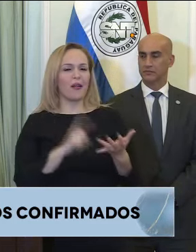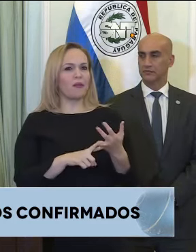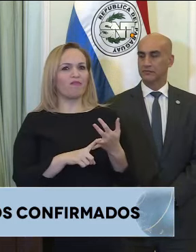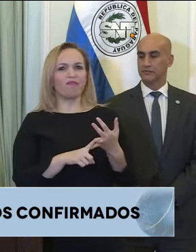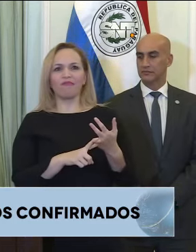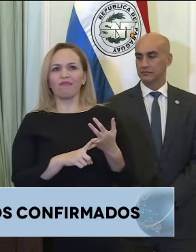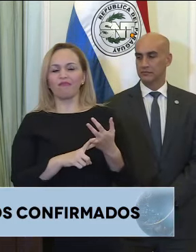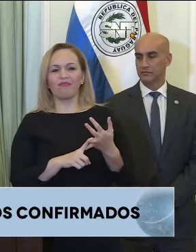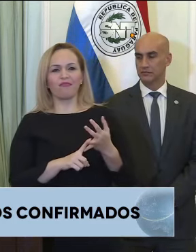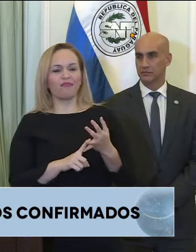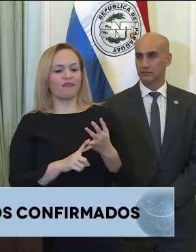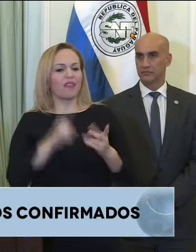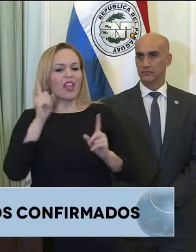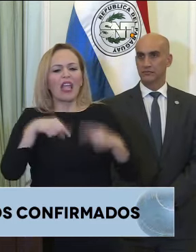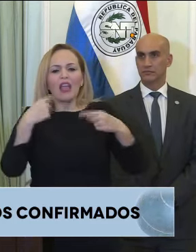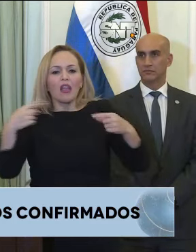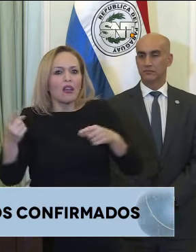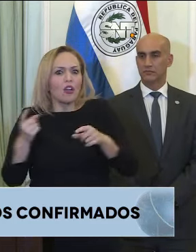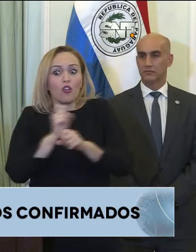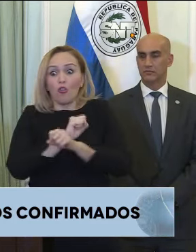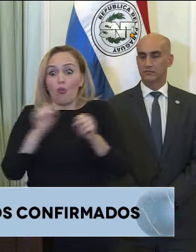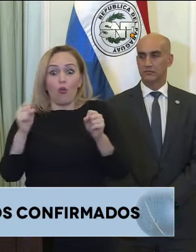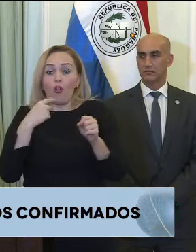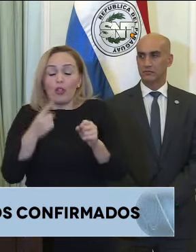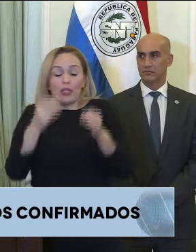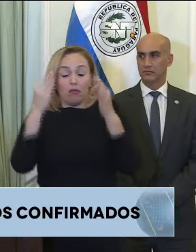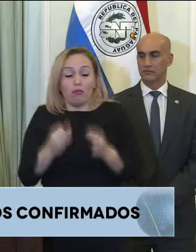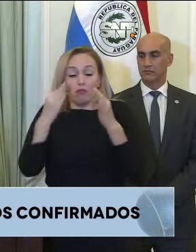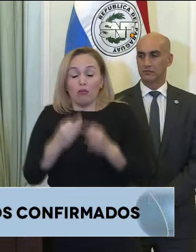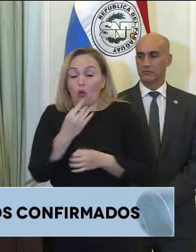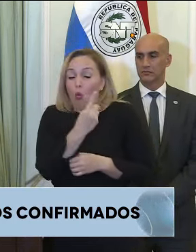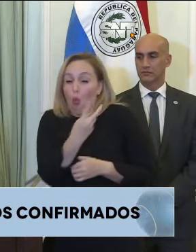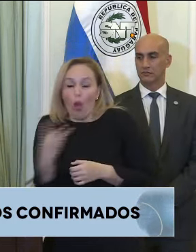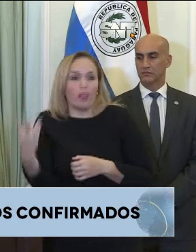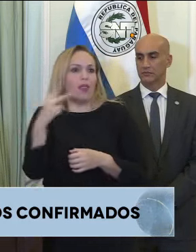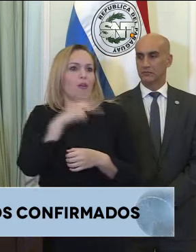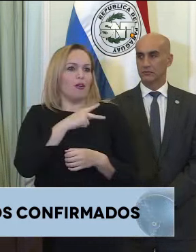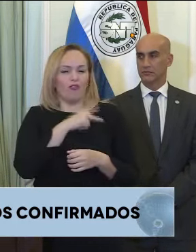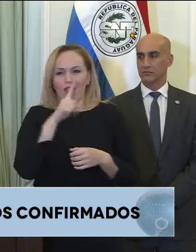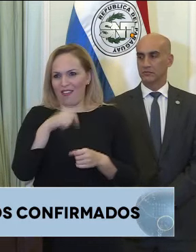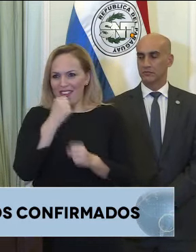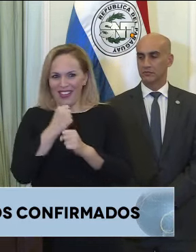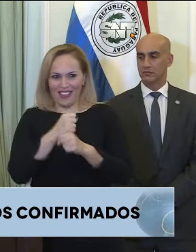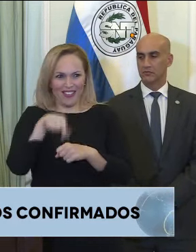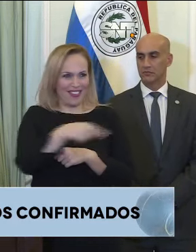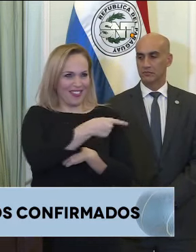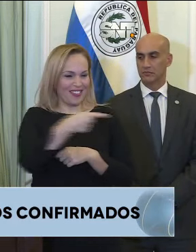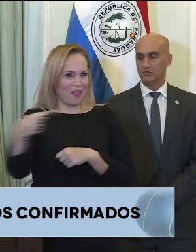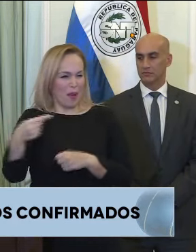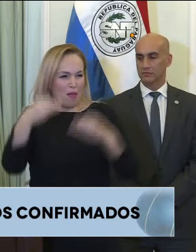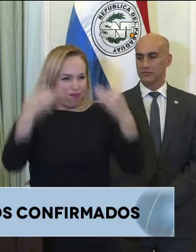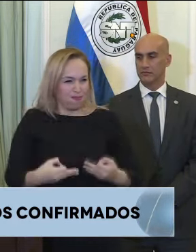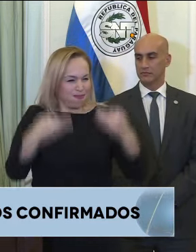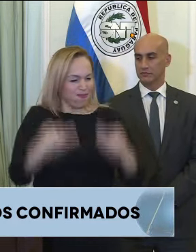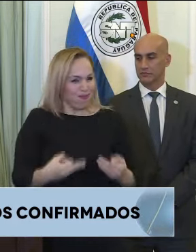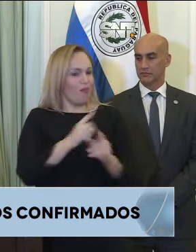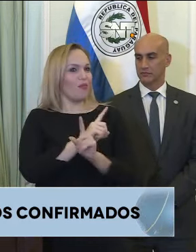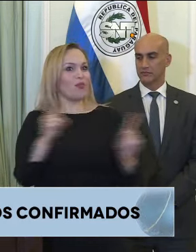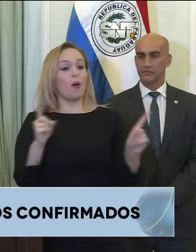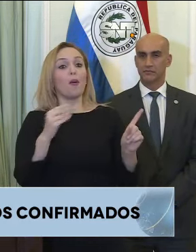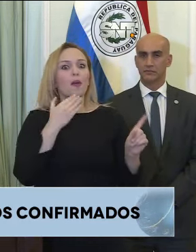los estibadores en el tema de carga, etcétera, no le podría decir. Quizás podamos atener ese número más adelante. En este momento nos hemos